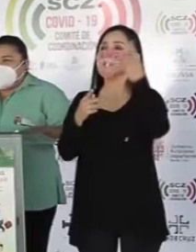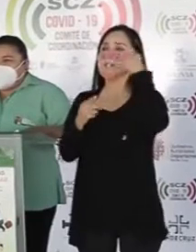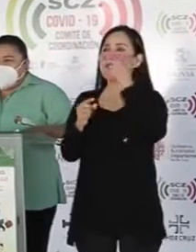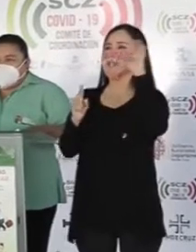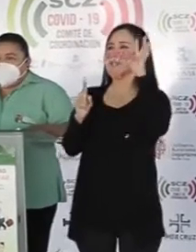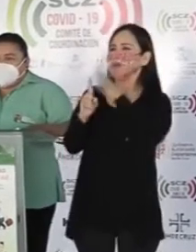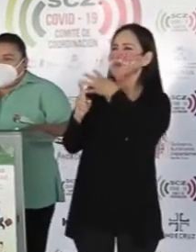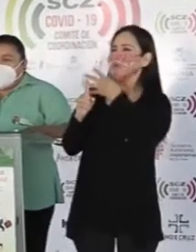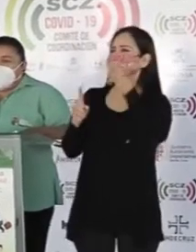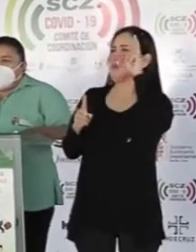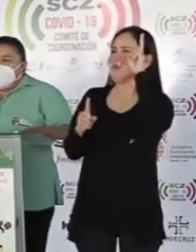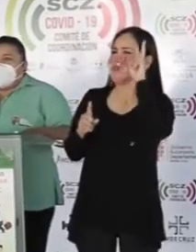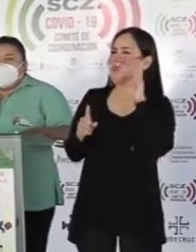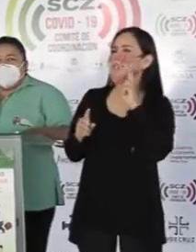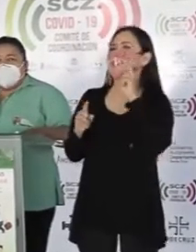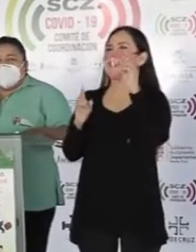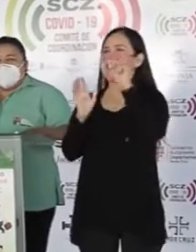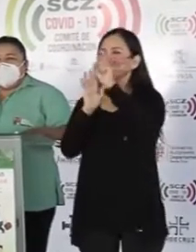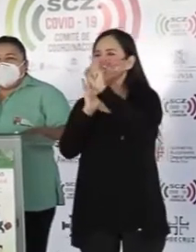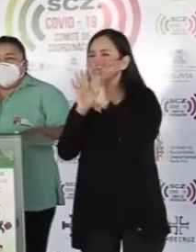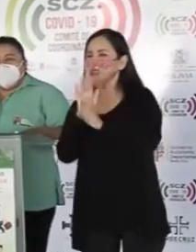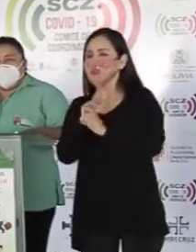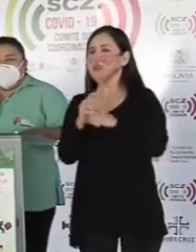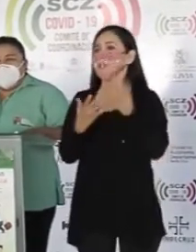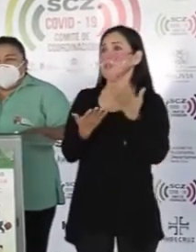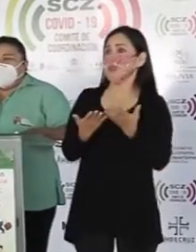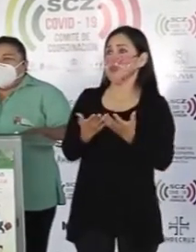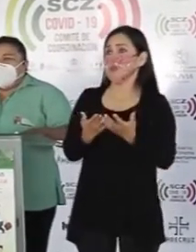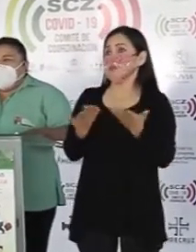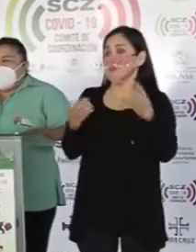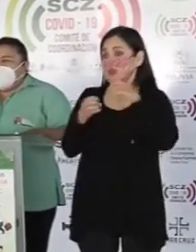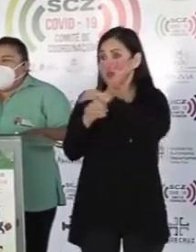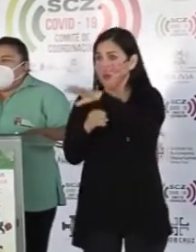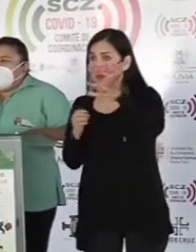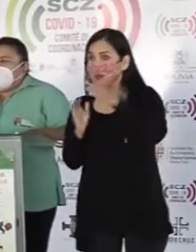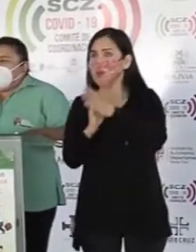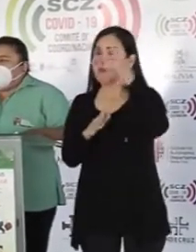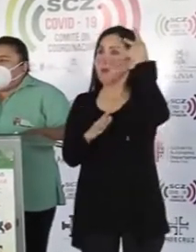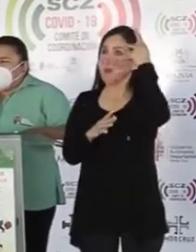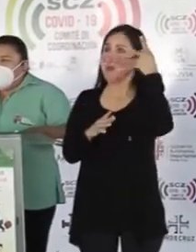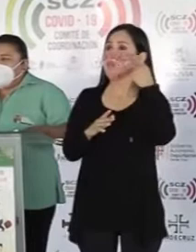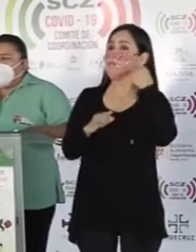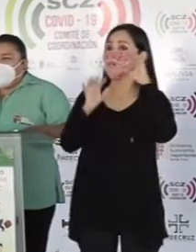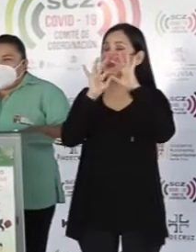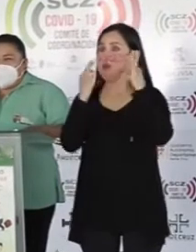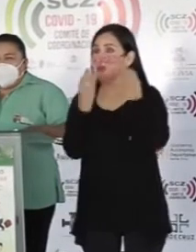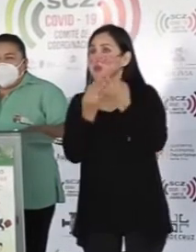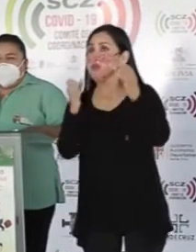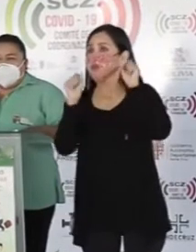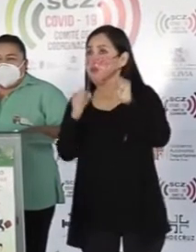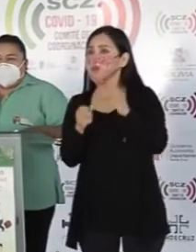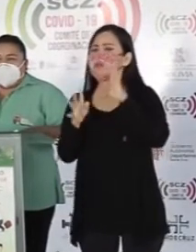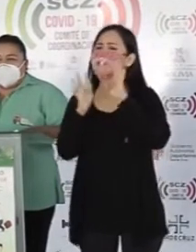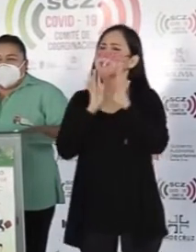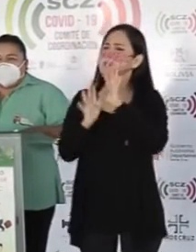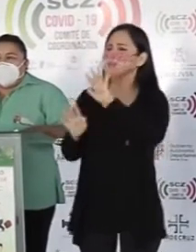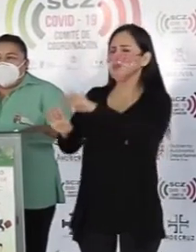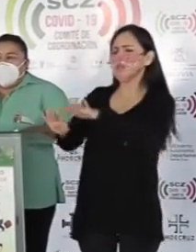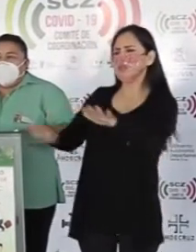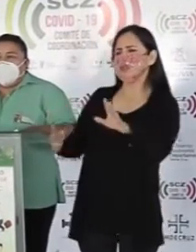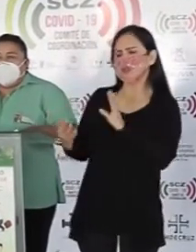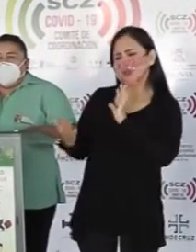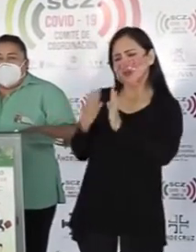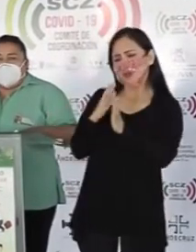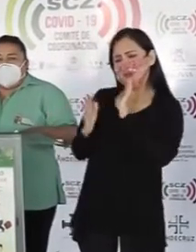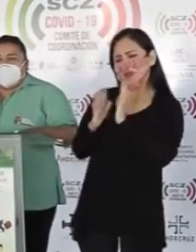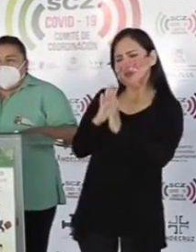sexual en tiempos de pandemia, la cual también tiene el objetivo de que los padres y madres de familia puedan hablar con sus hijos